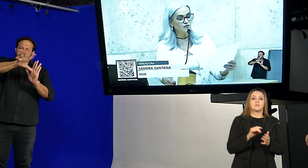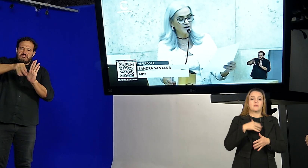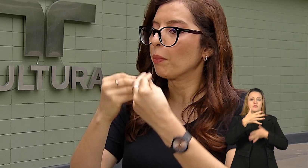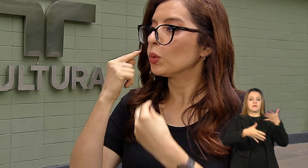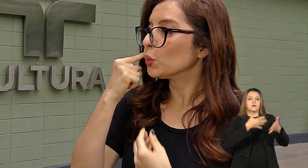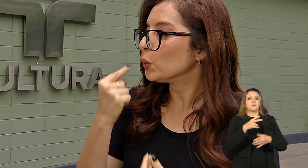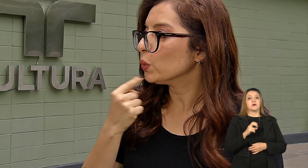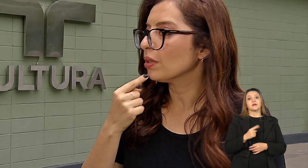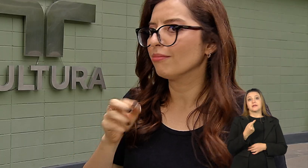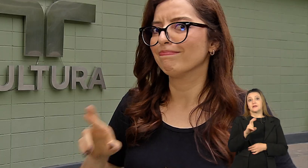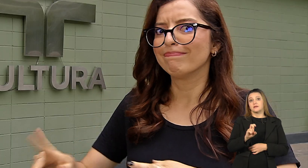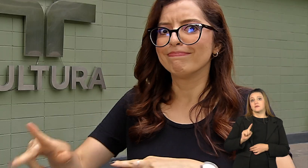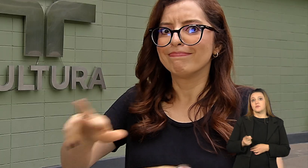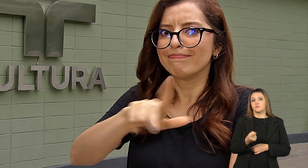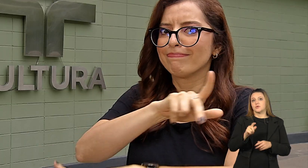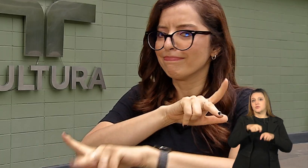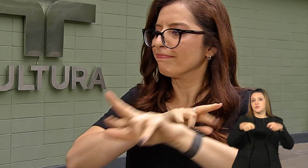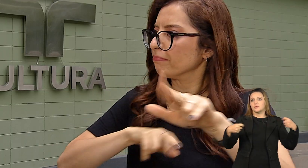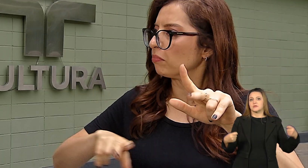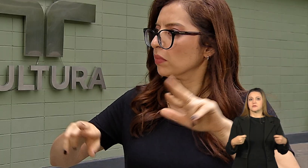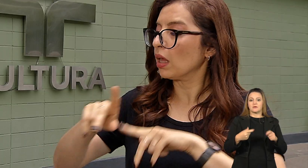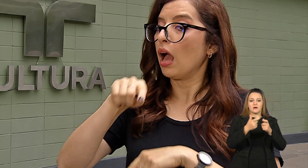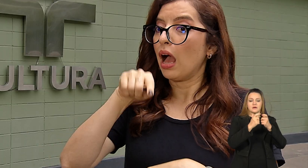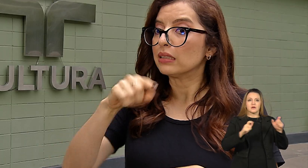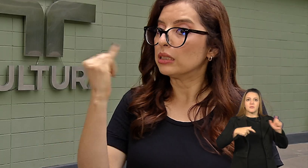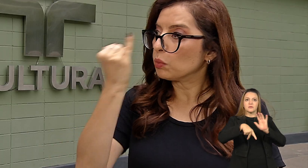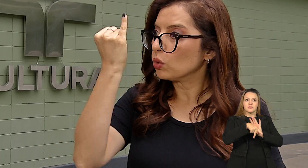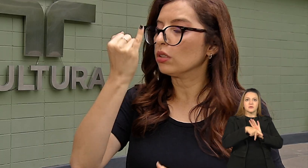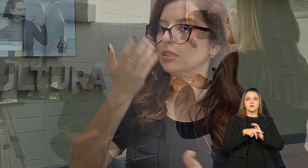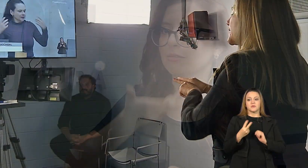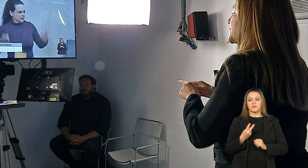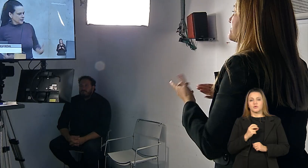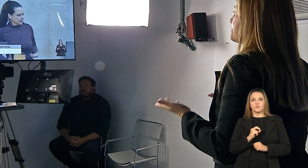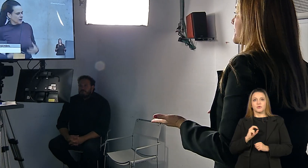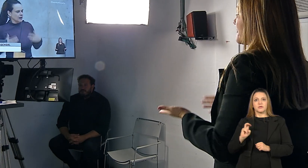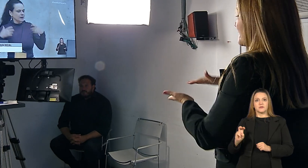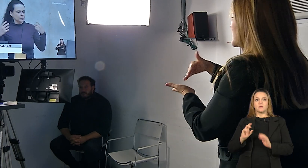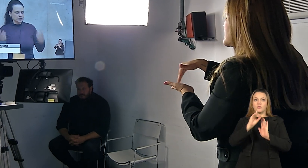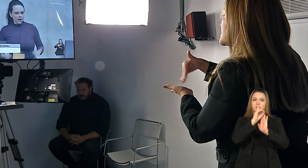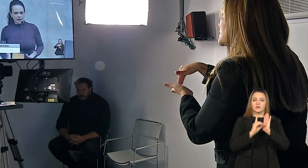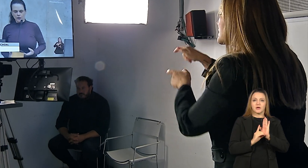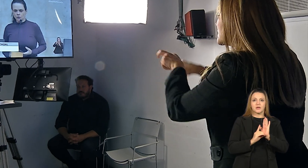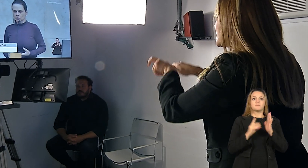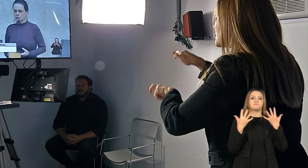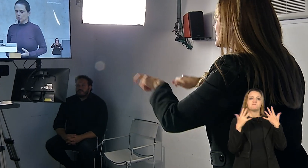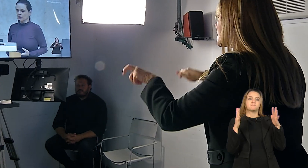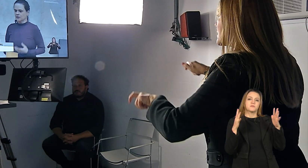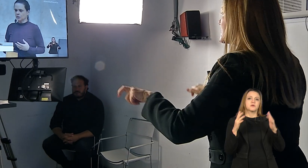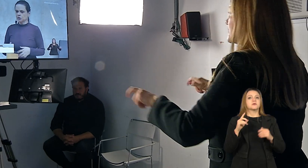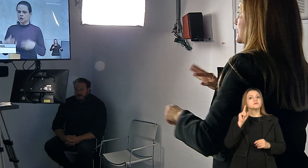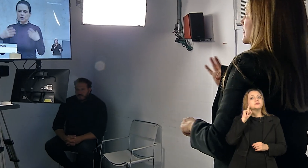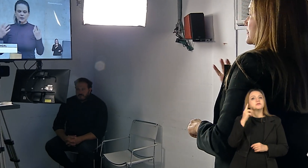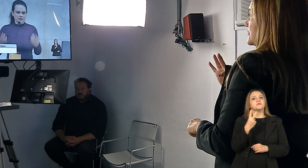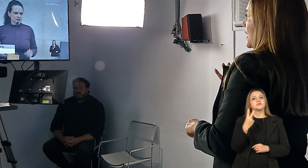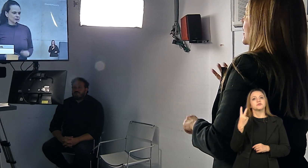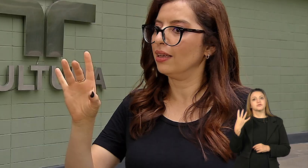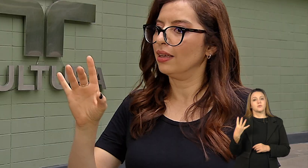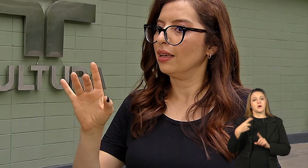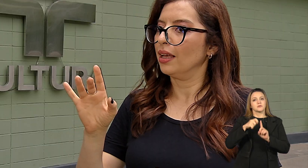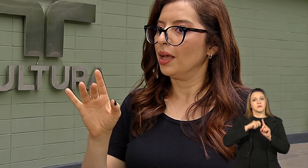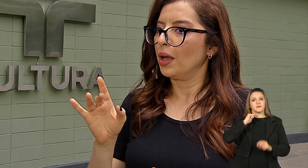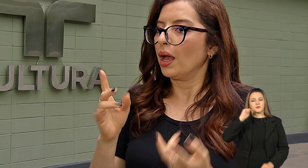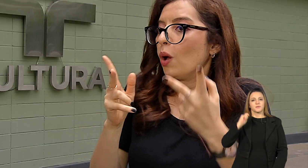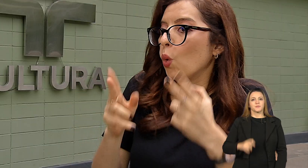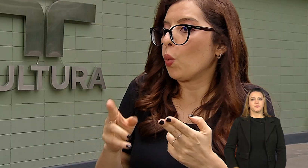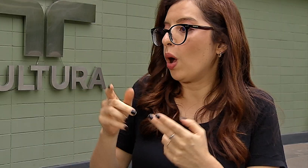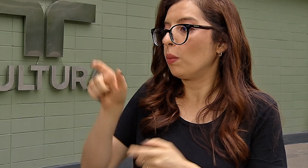sinais, regra gramatical própria, foi regulamentada em 2005 e é comemorada no dia 24 de abril. A